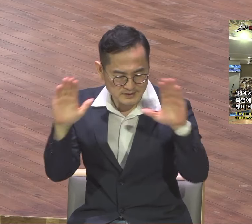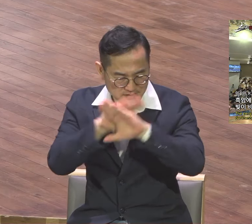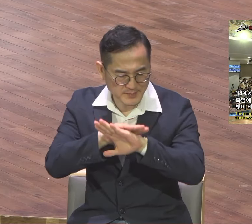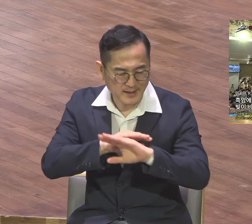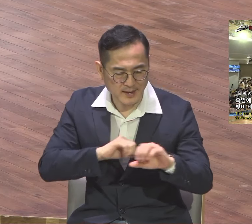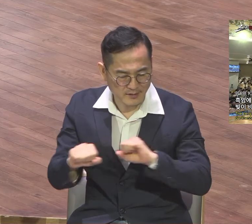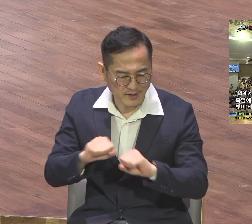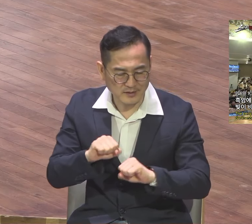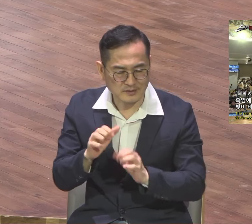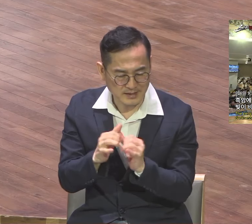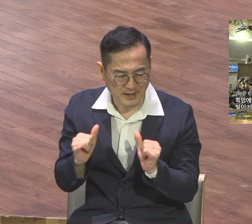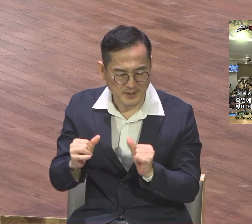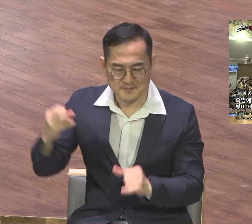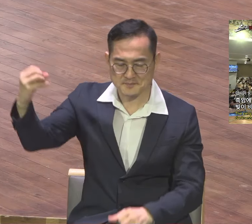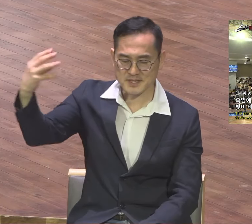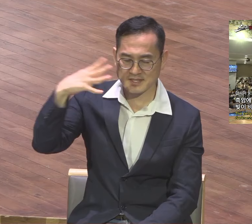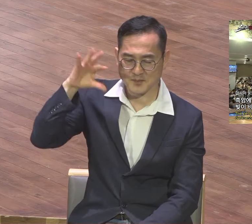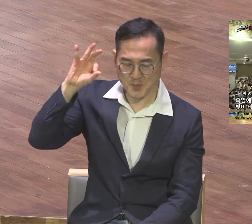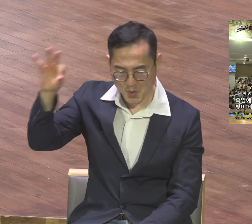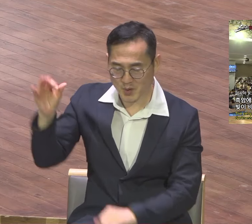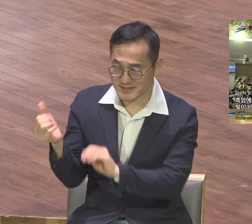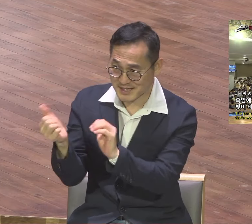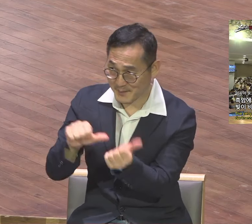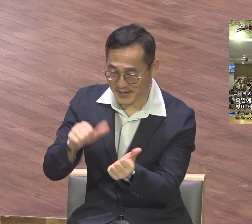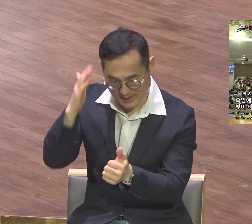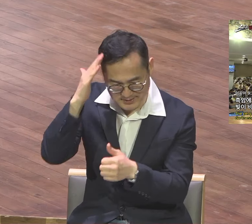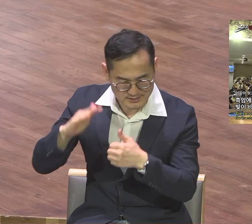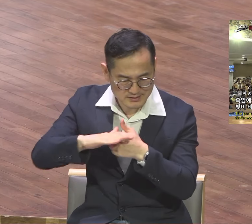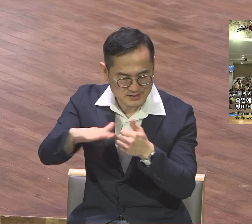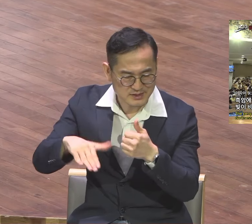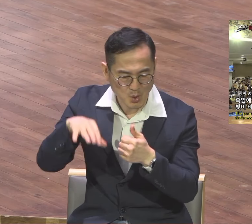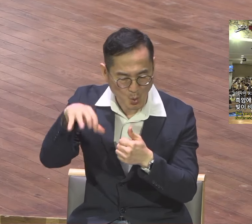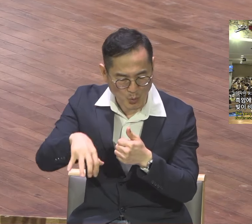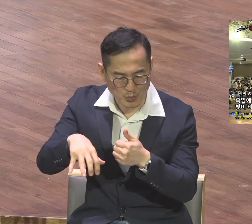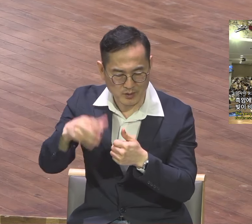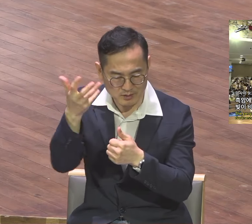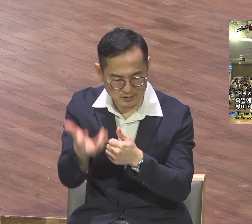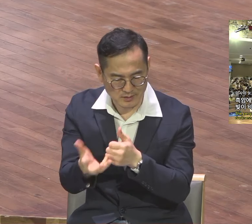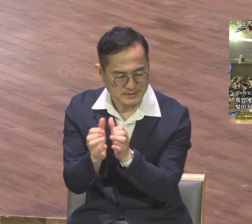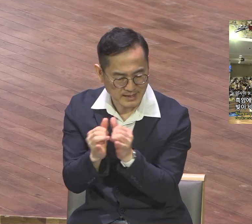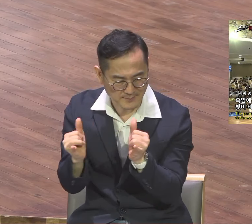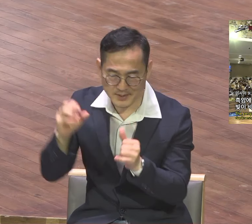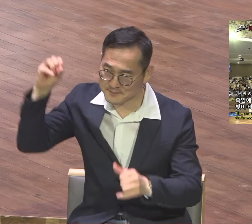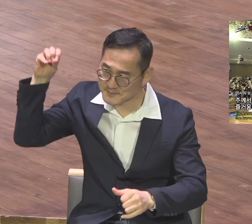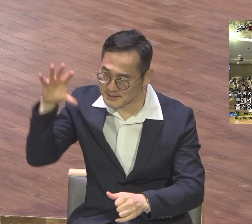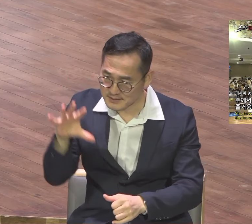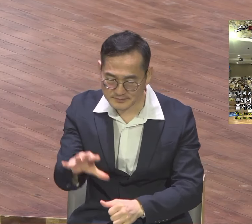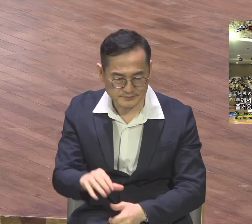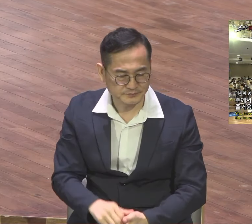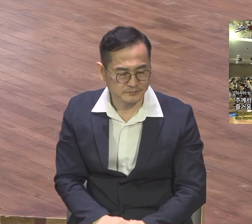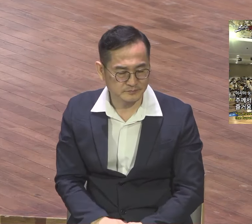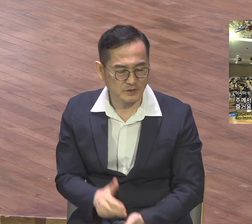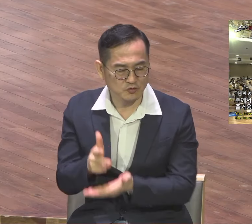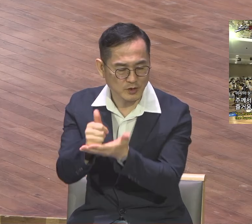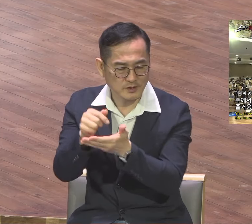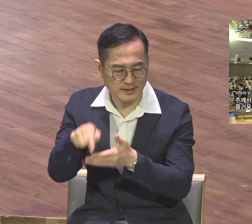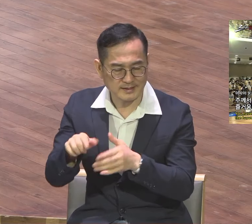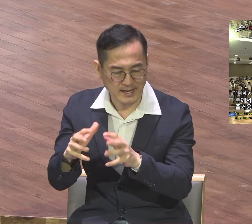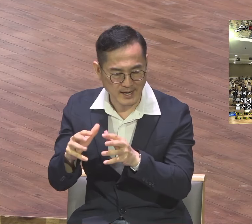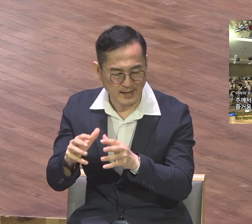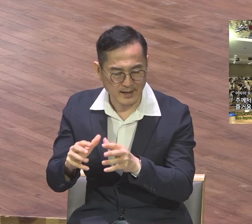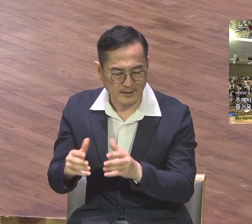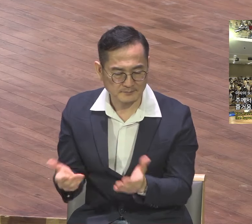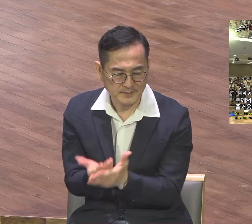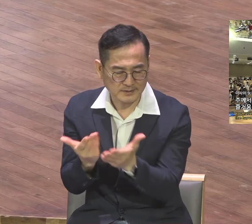행하던 백성이 큰 빛을 보고 사망의 그늘진 땅에 거주하던 자에게 빛이 비치도다. 주께서 이